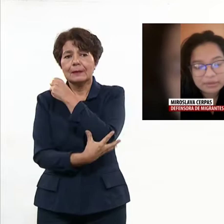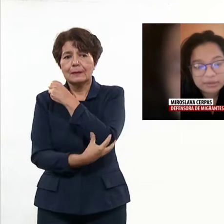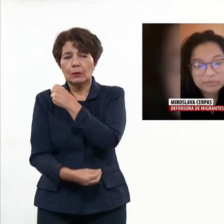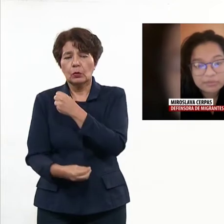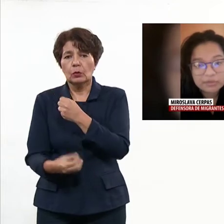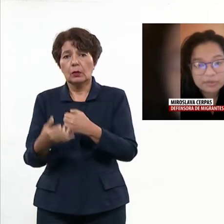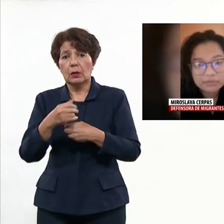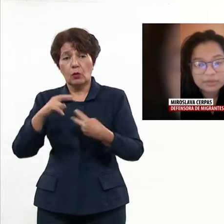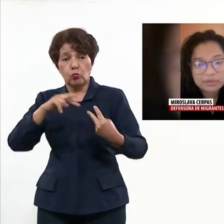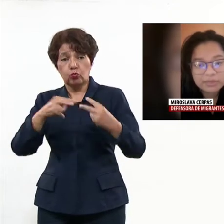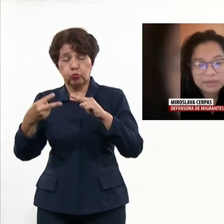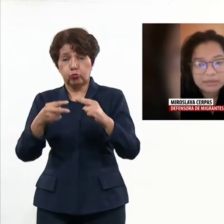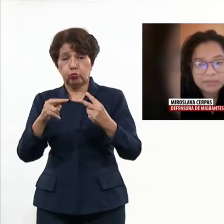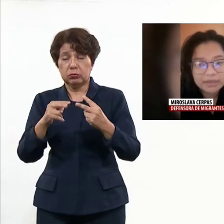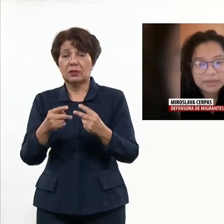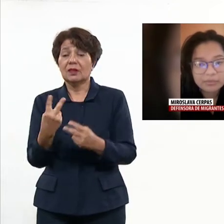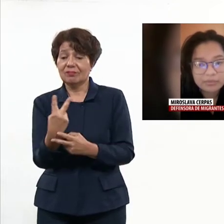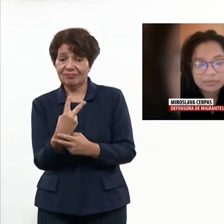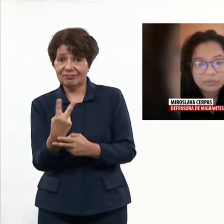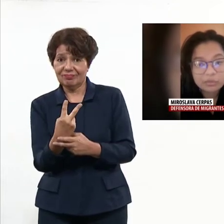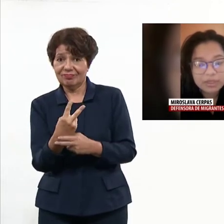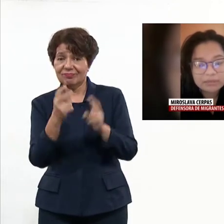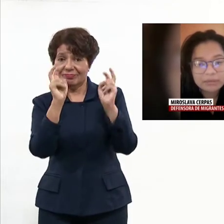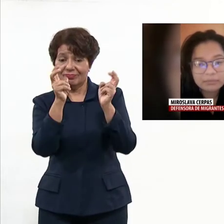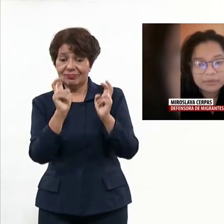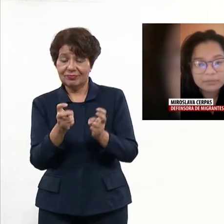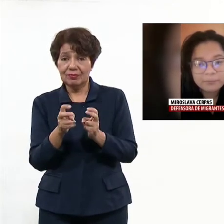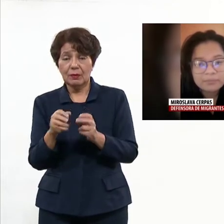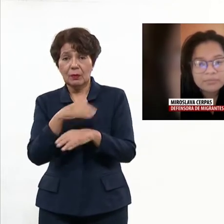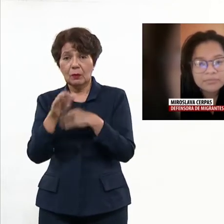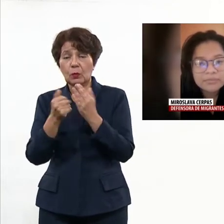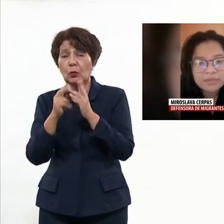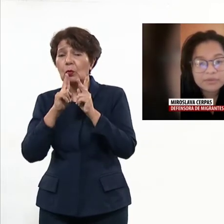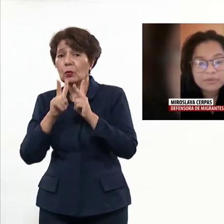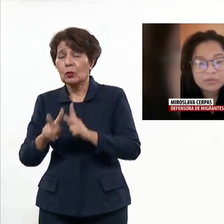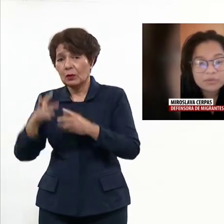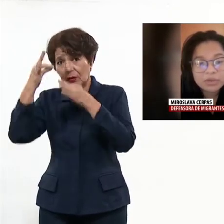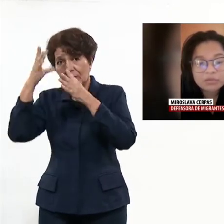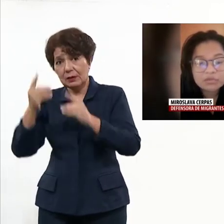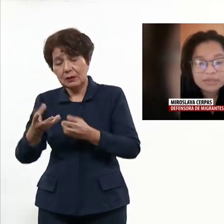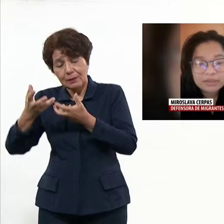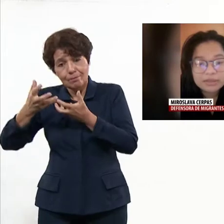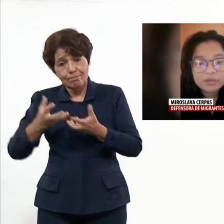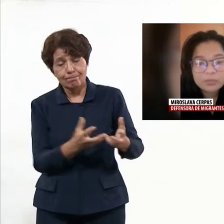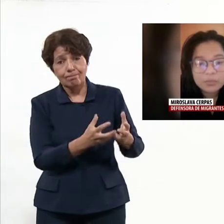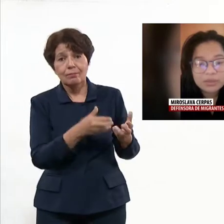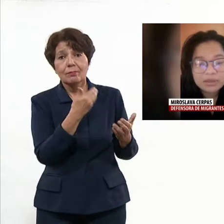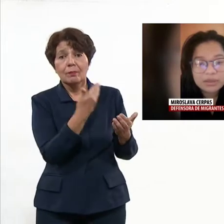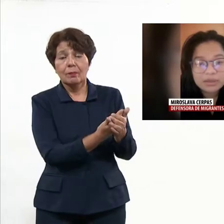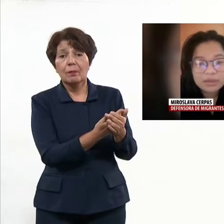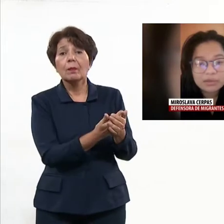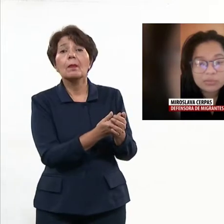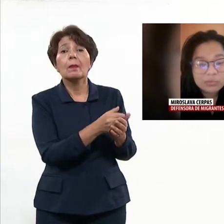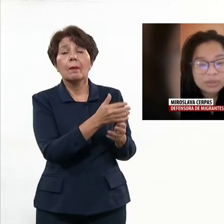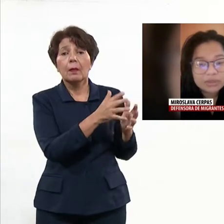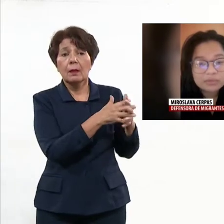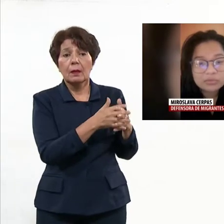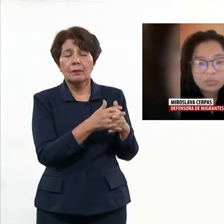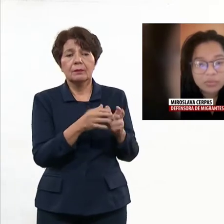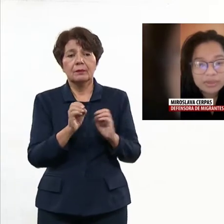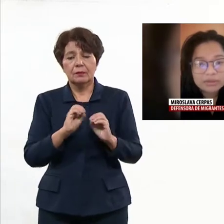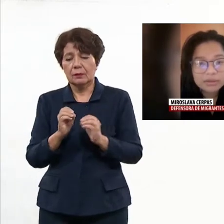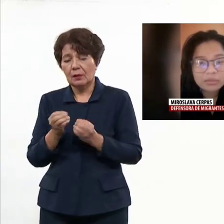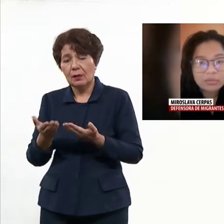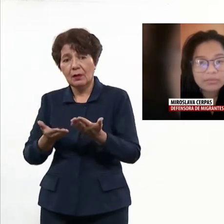la violencia estos factores son determinantes para que la población huella sin embargo estos factores no son atendidos porque honduras